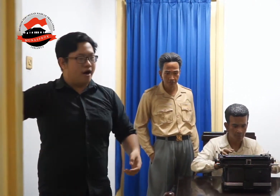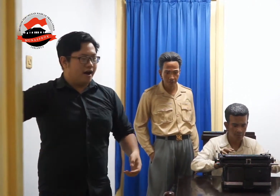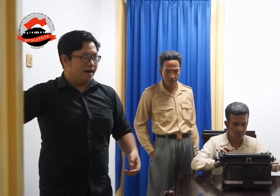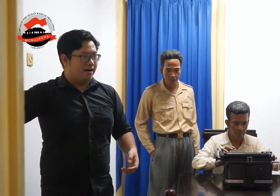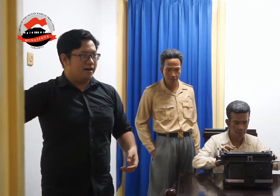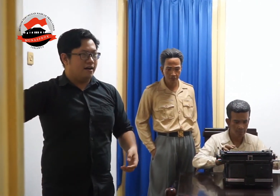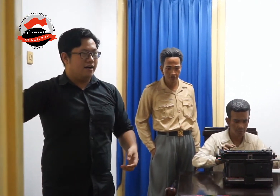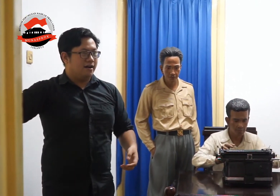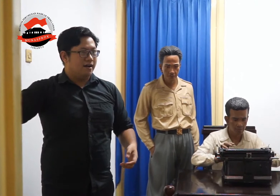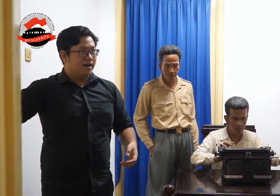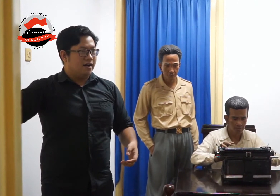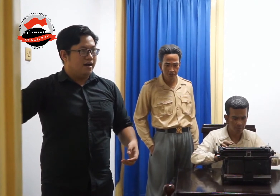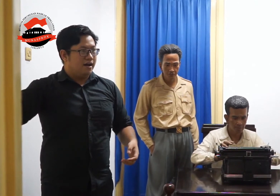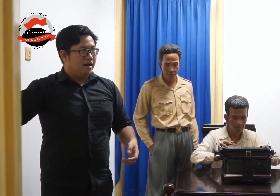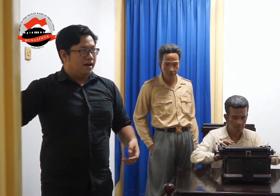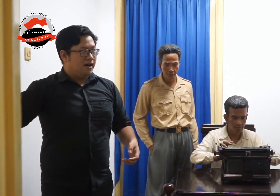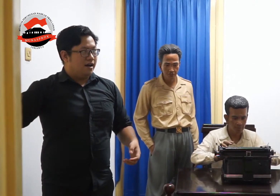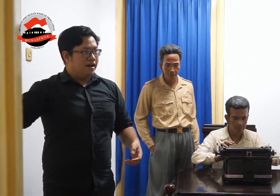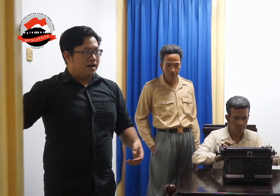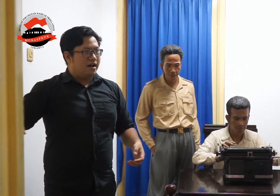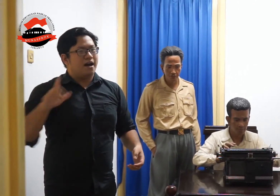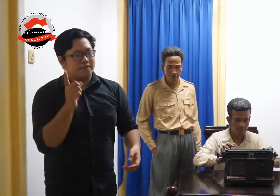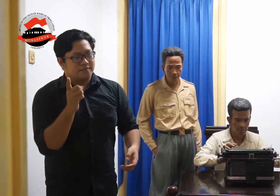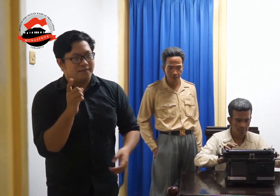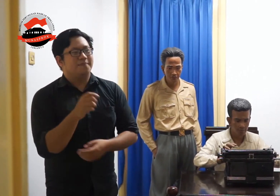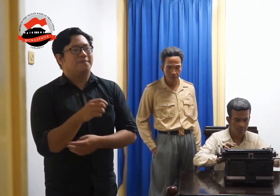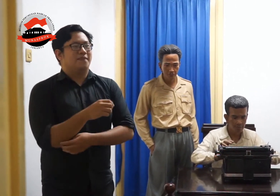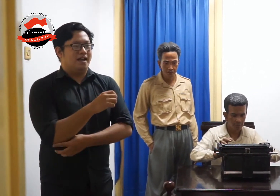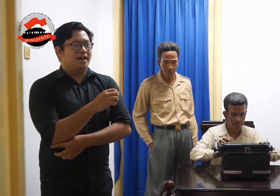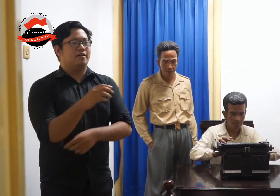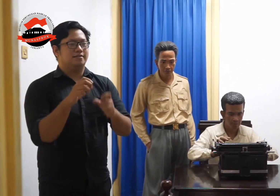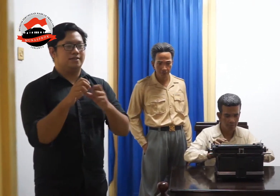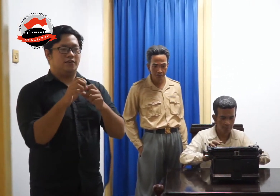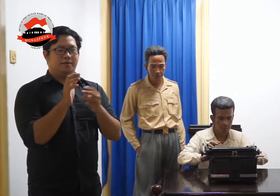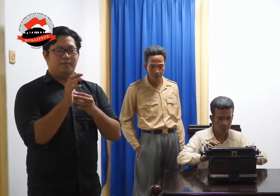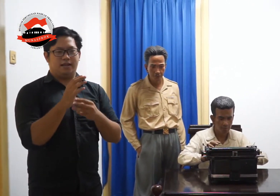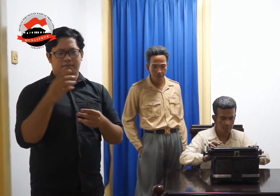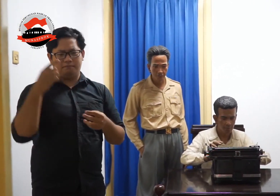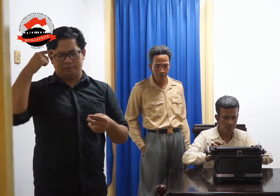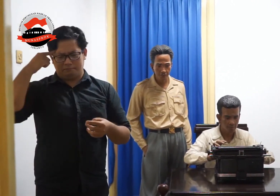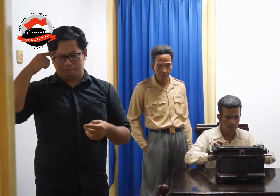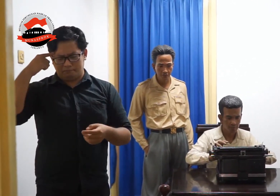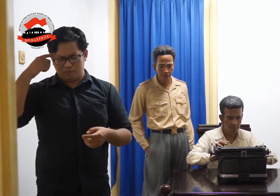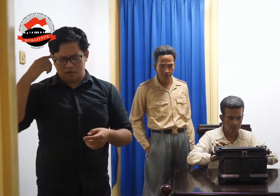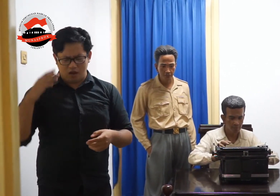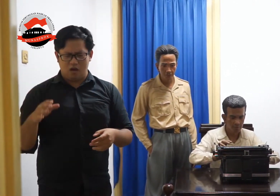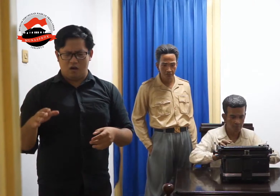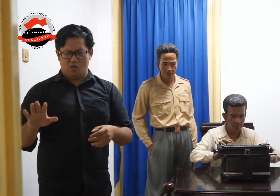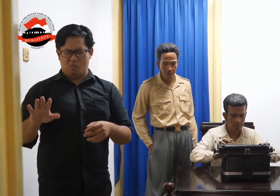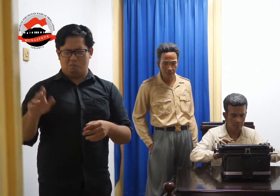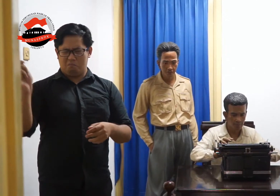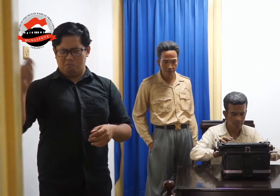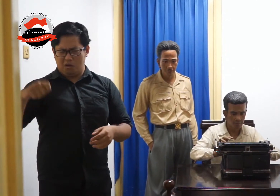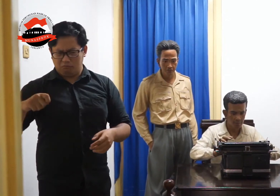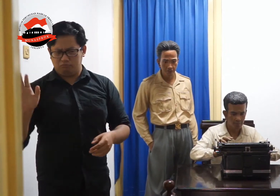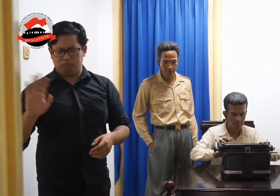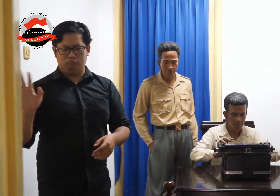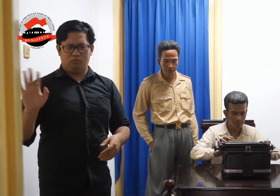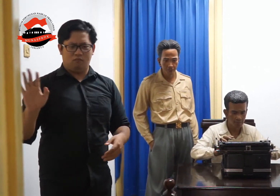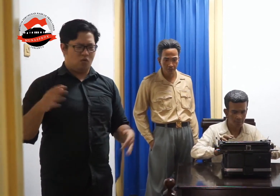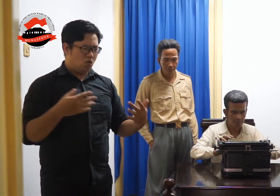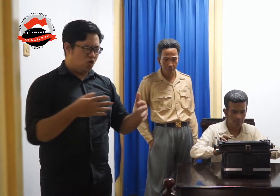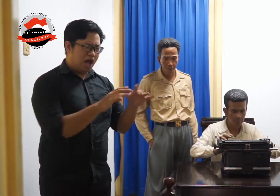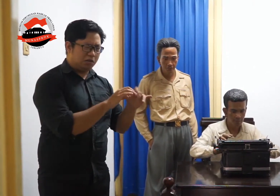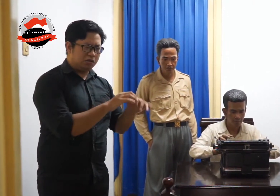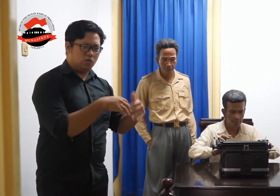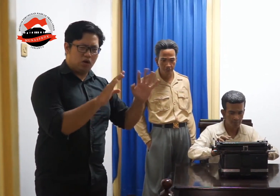Karno. Karena Sayuti Melik beranggapan bahwa sudah tidak terpakai, kan sudah ada